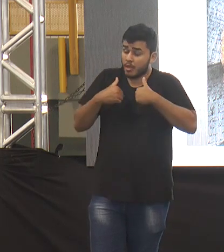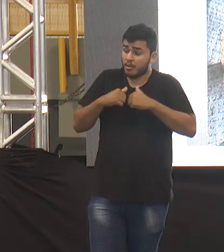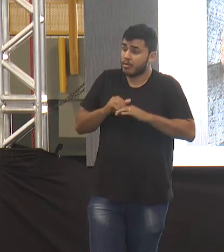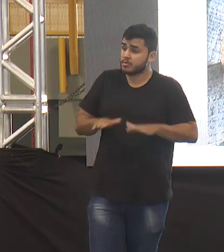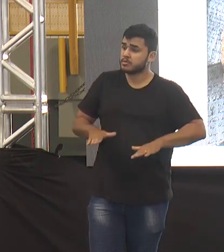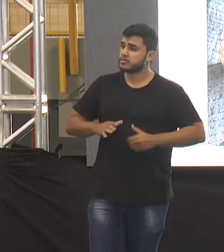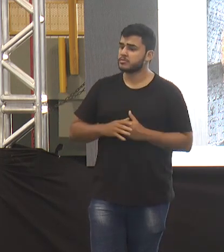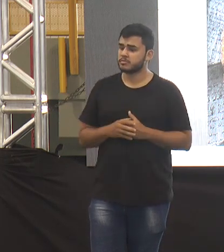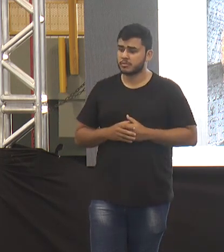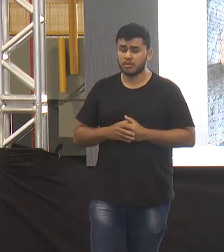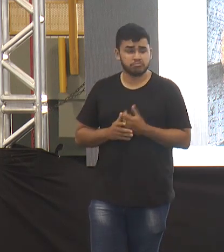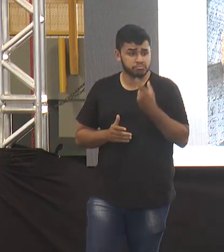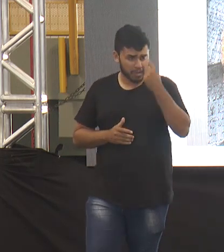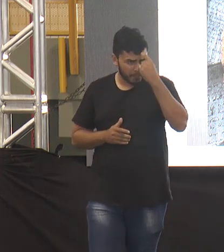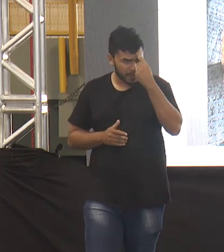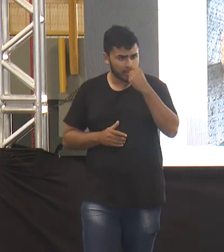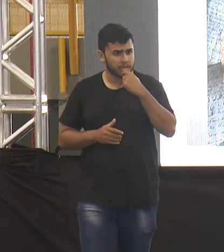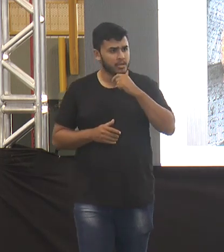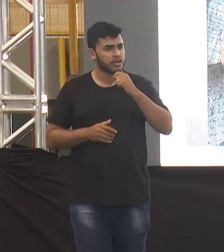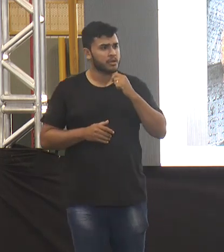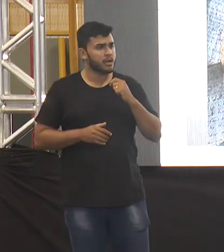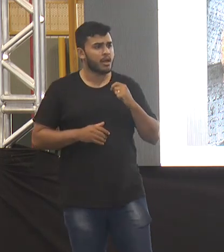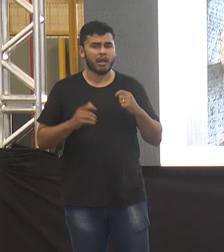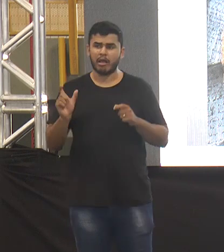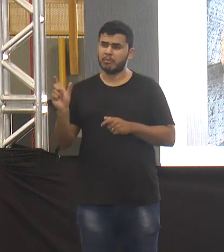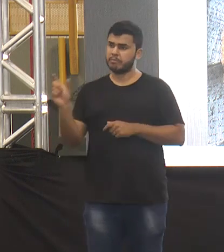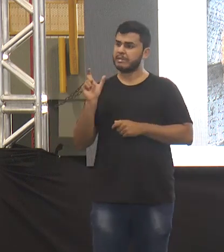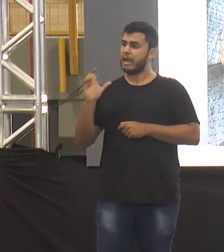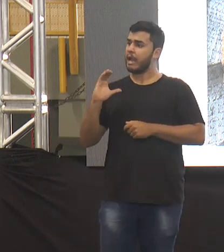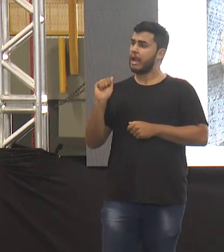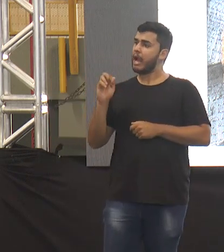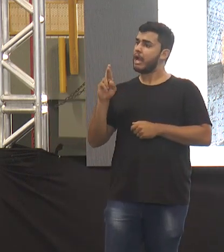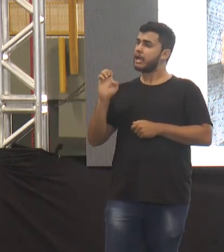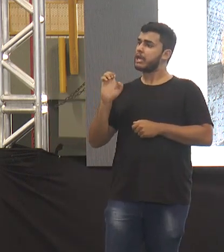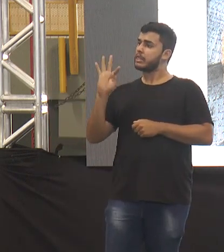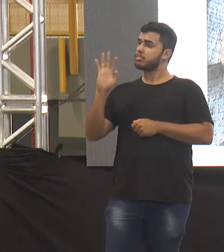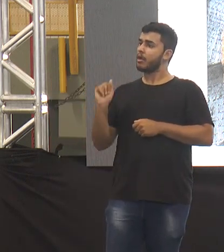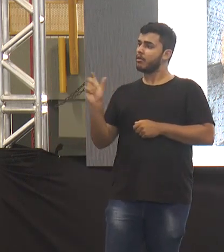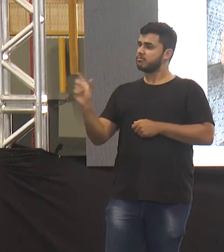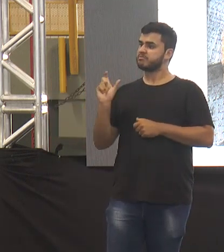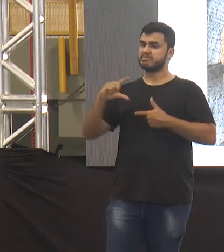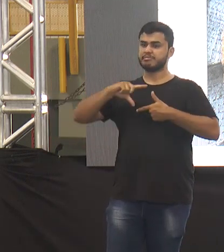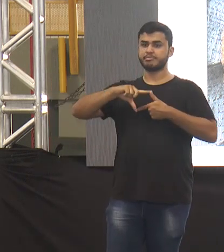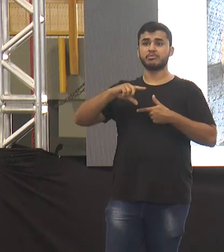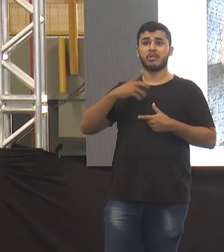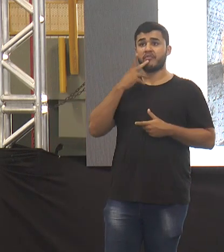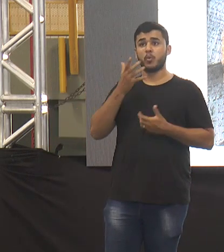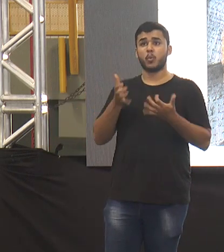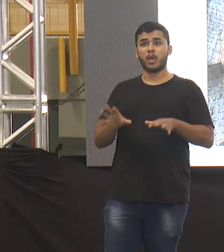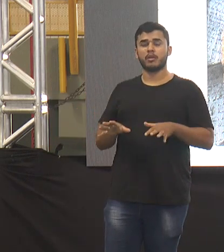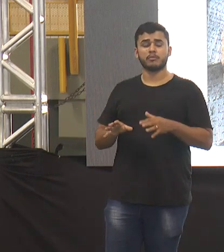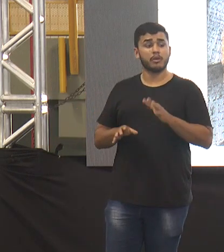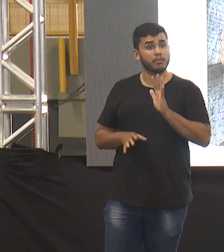Portanto, há uma diferença entre influenciar e determinar.